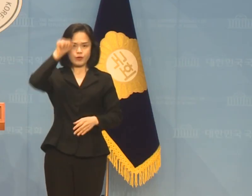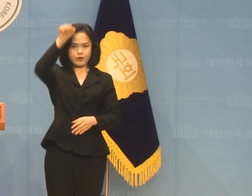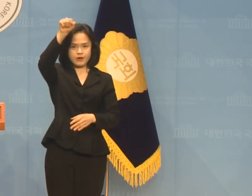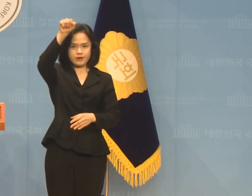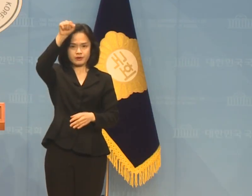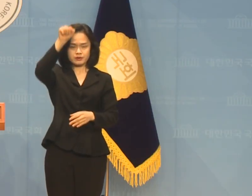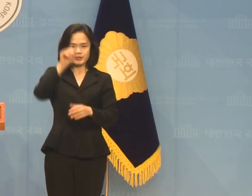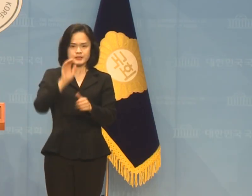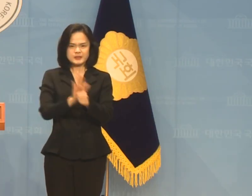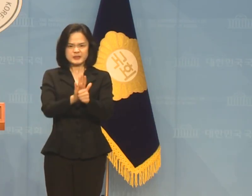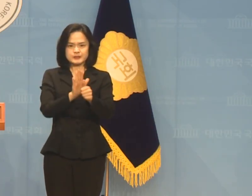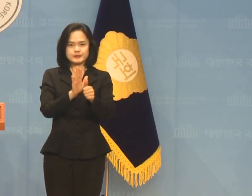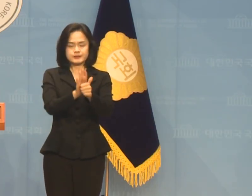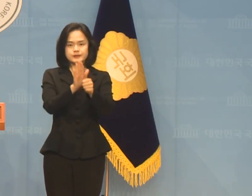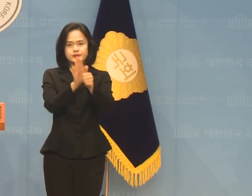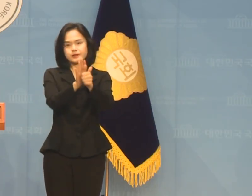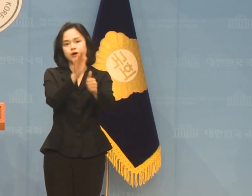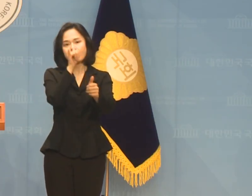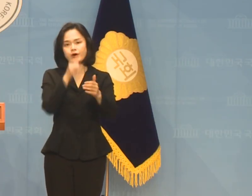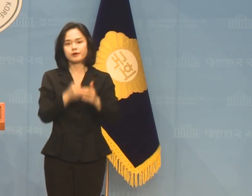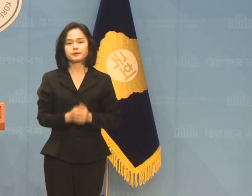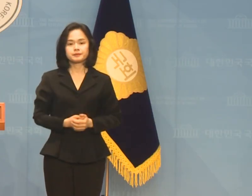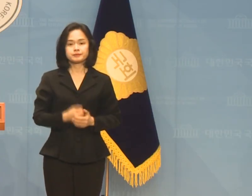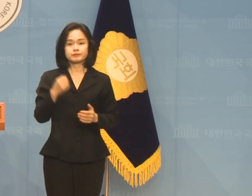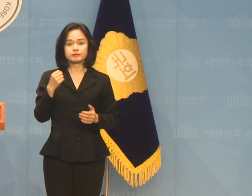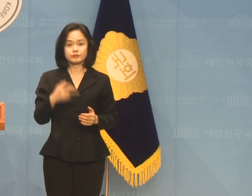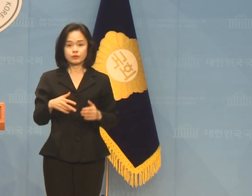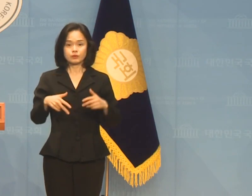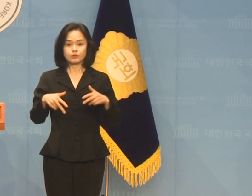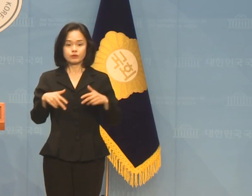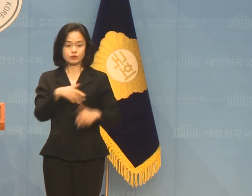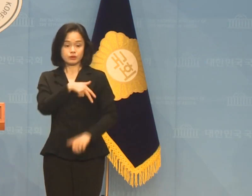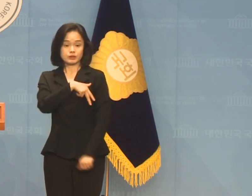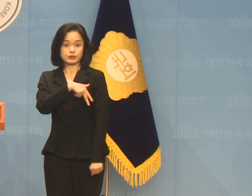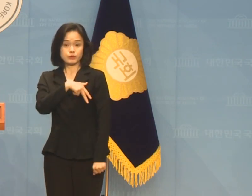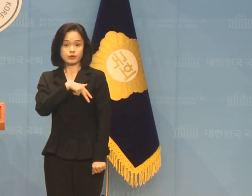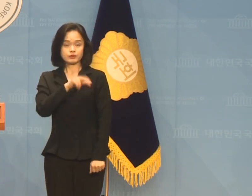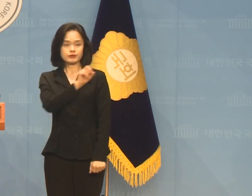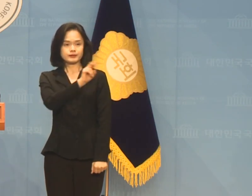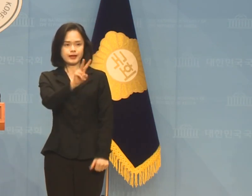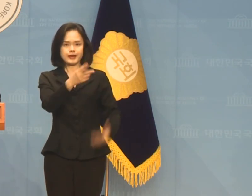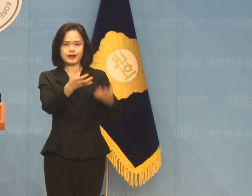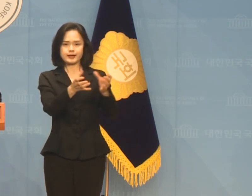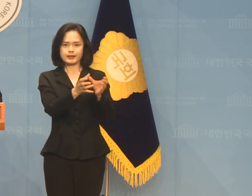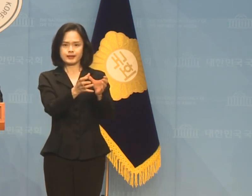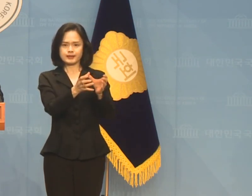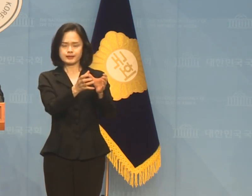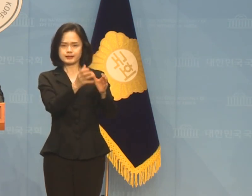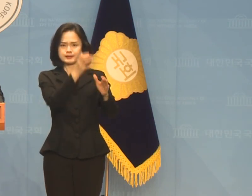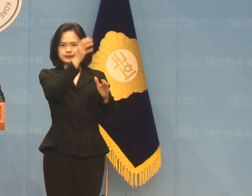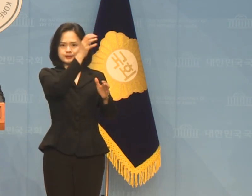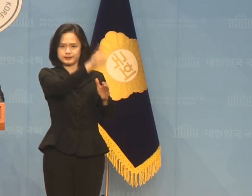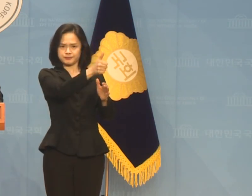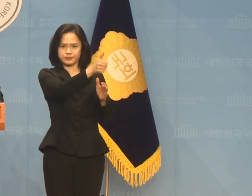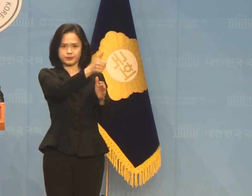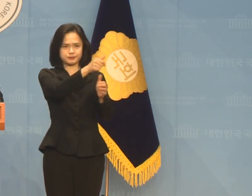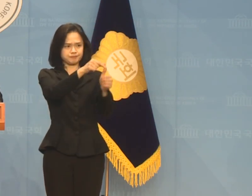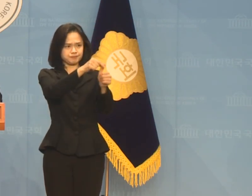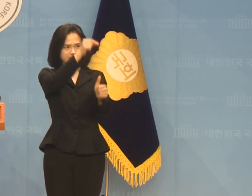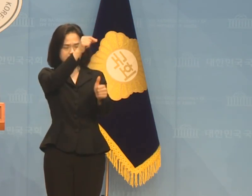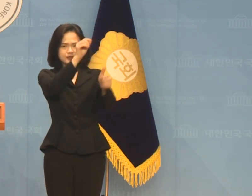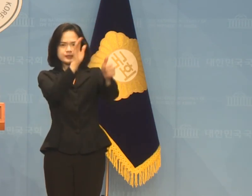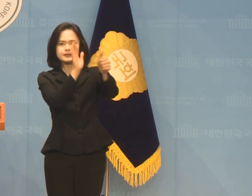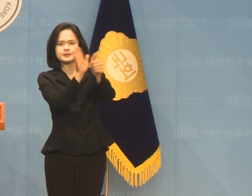나아가서 국회의원 거대 야당의 대표로까지 당선시키는데 결정적으로